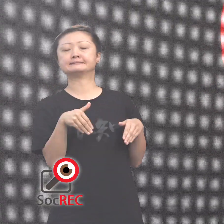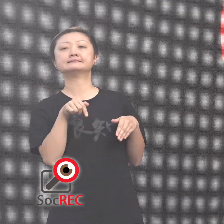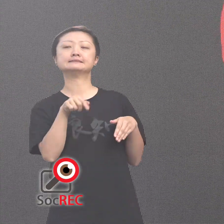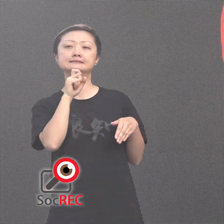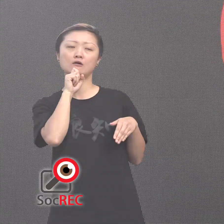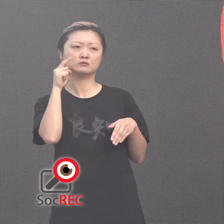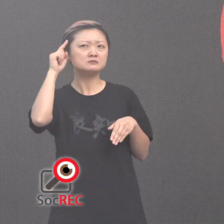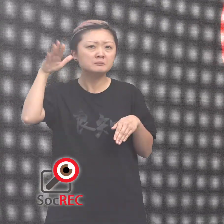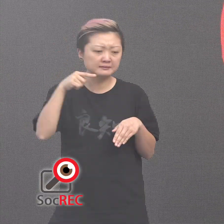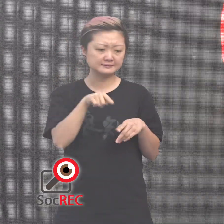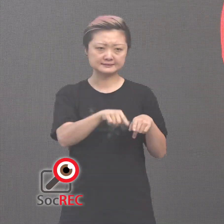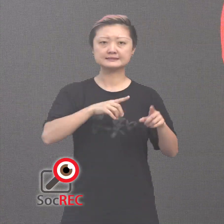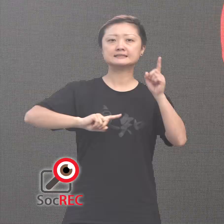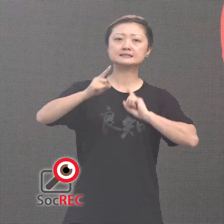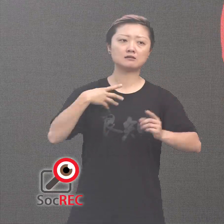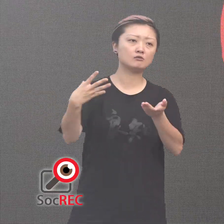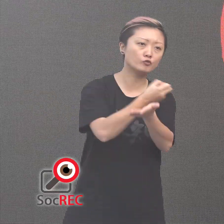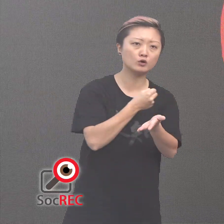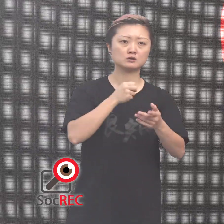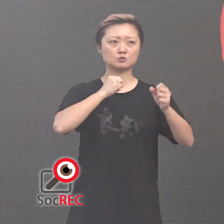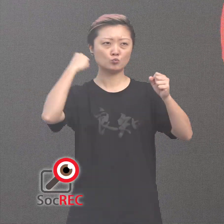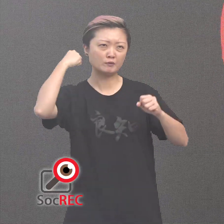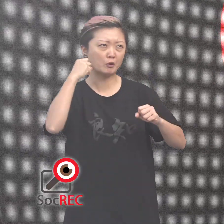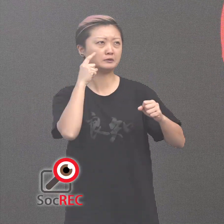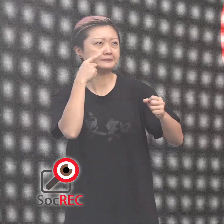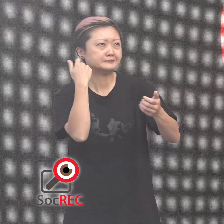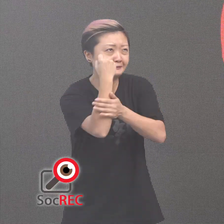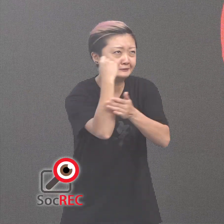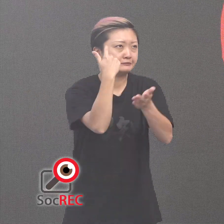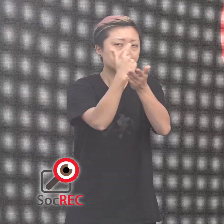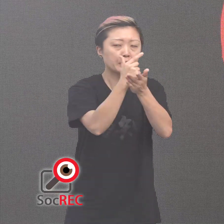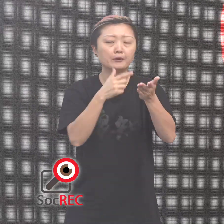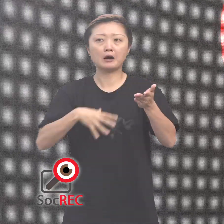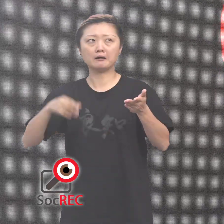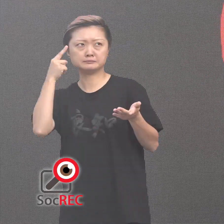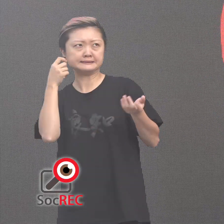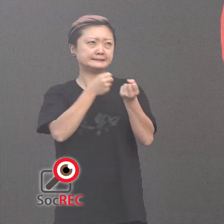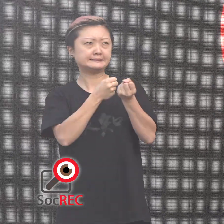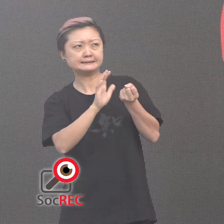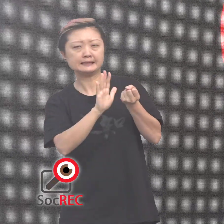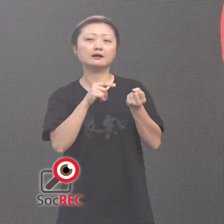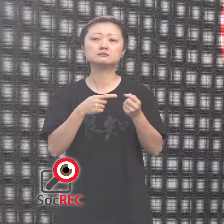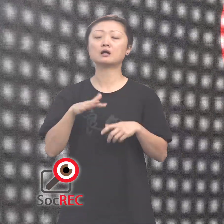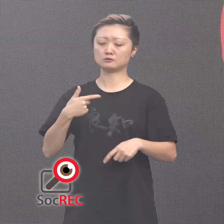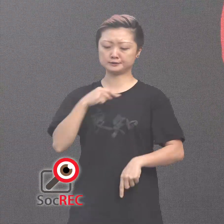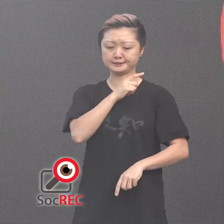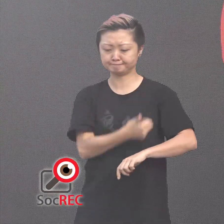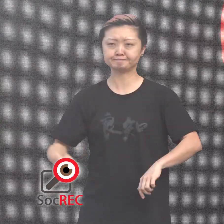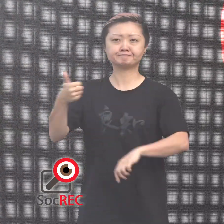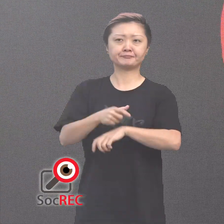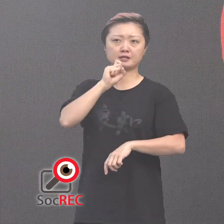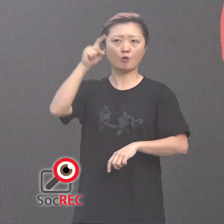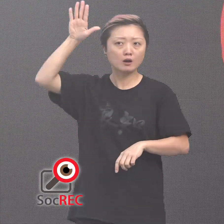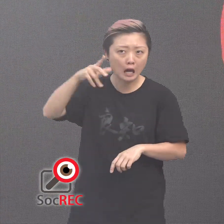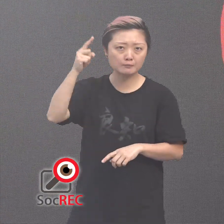动，但是今天我站在这里就是想告诉大家，仍然有那么一个人